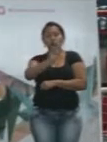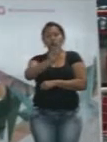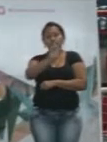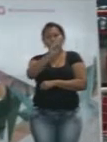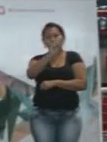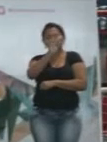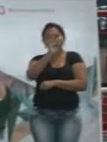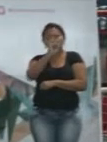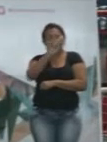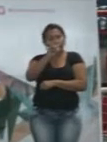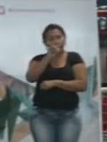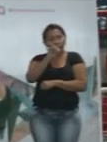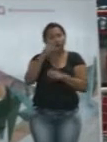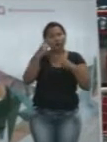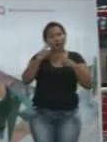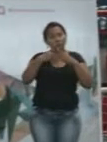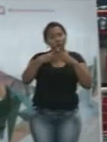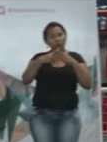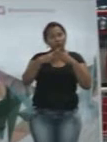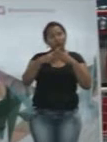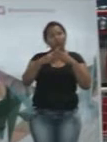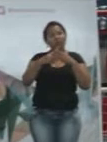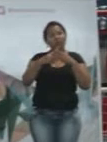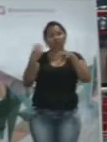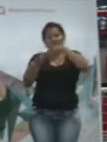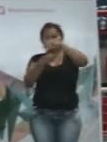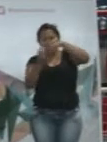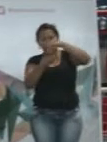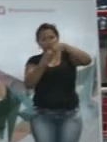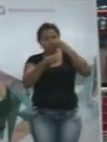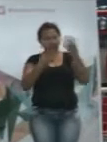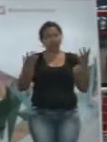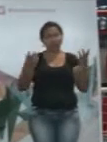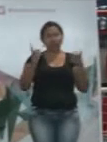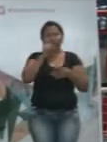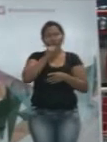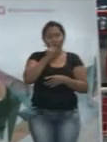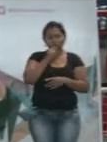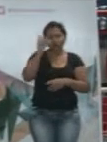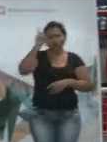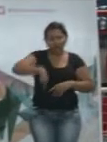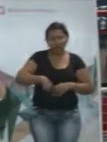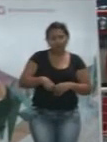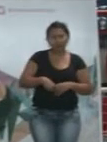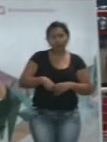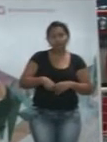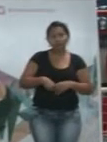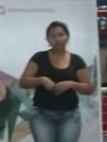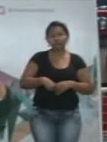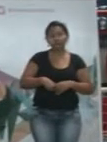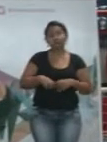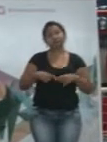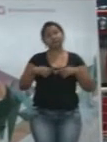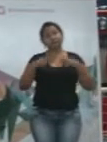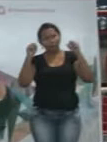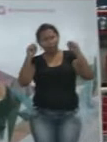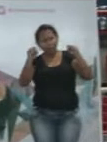água e eu vou formar, ele vai reagir com O2 e eu vou formar água. O monóxido de carbono pode funcionar como